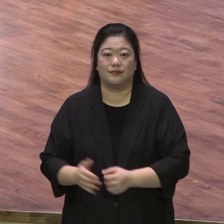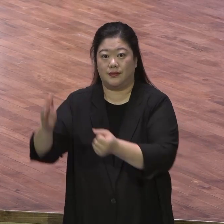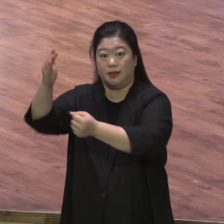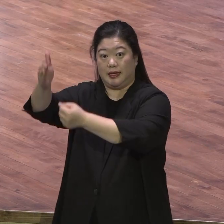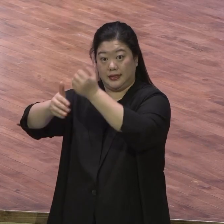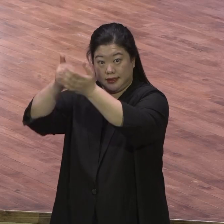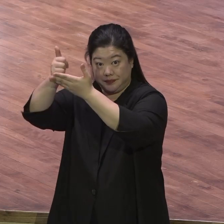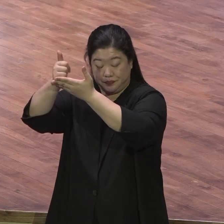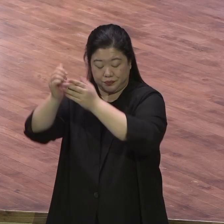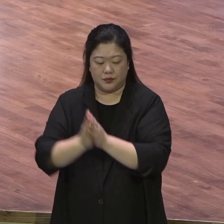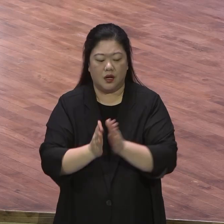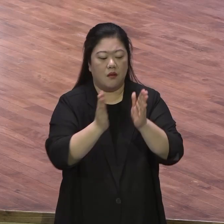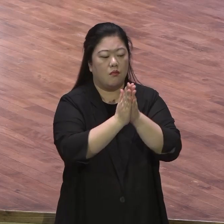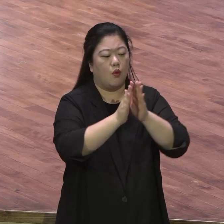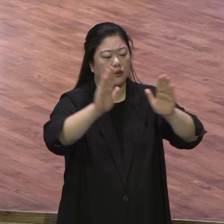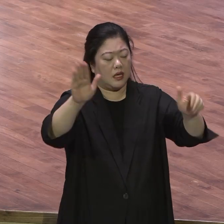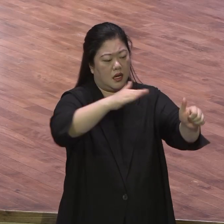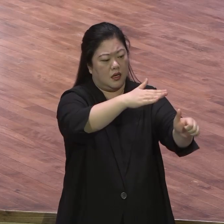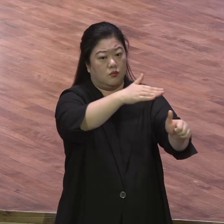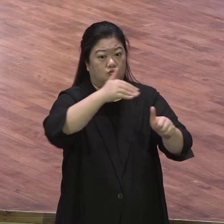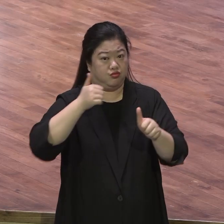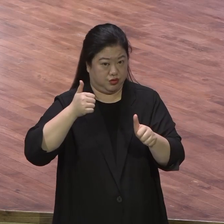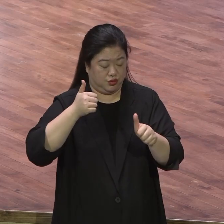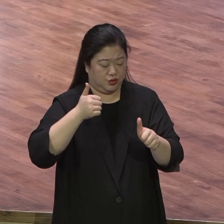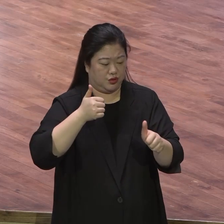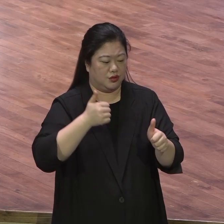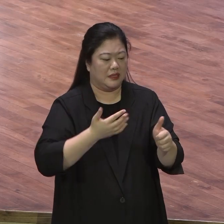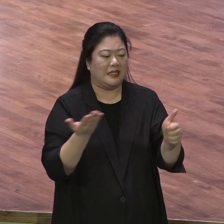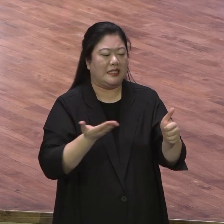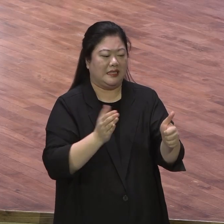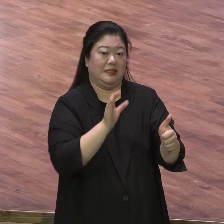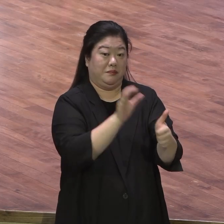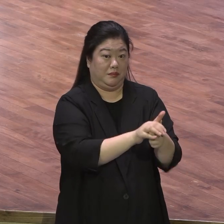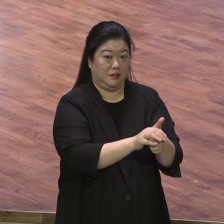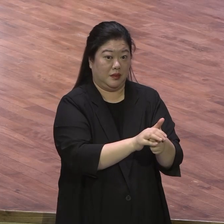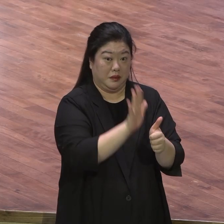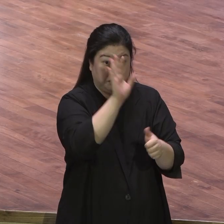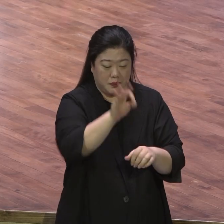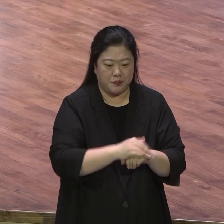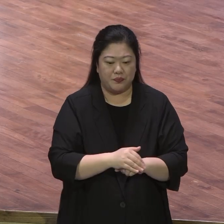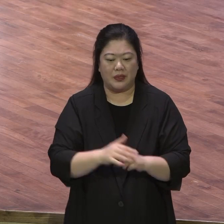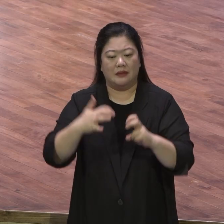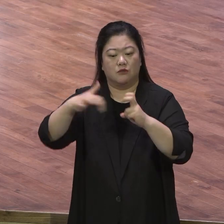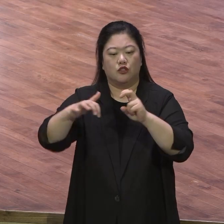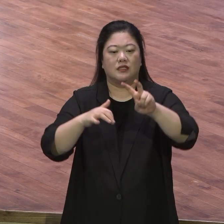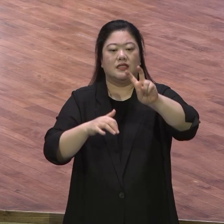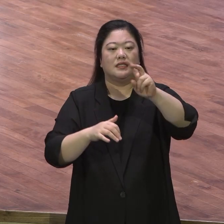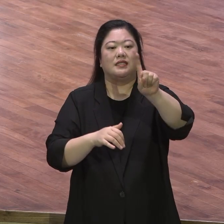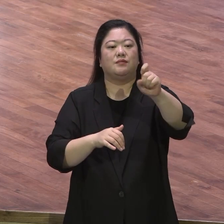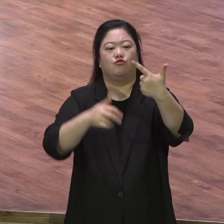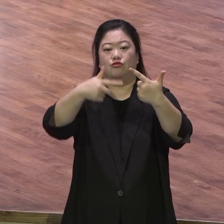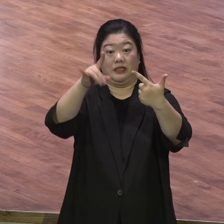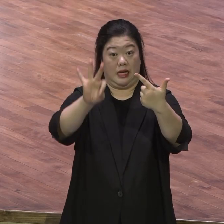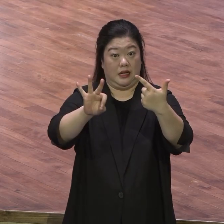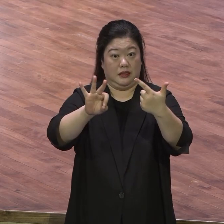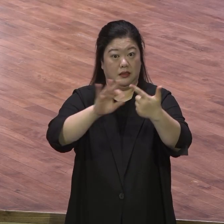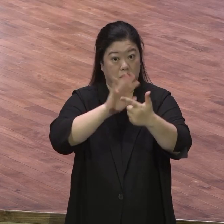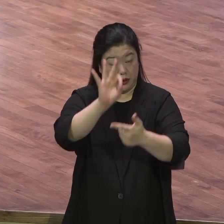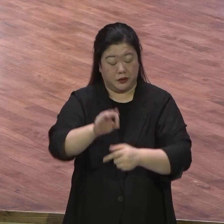말씀하신 이유가 뭐냐 이전에 민숙이 16장에 기록된 내용을 보면요 알 수가 있어요